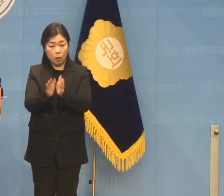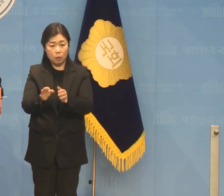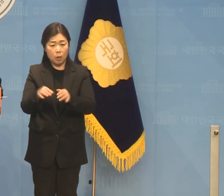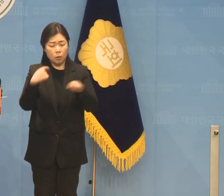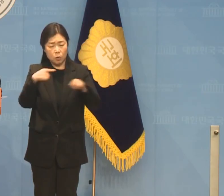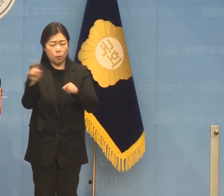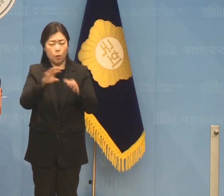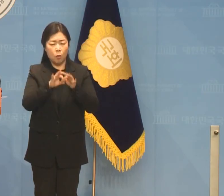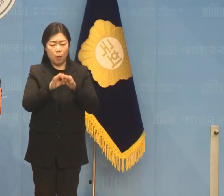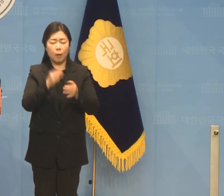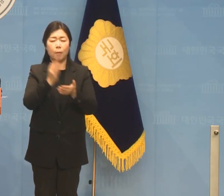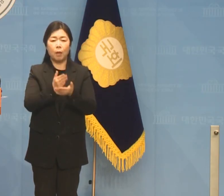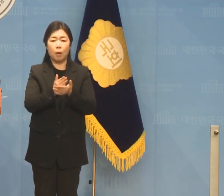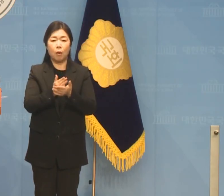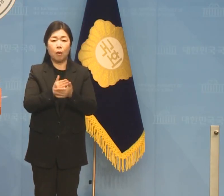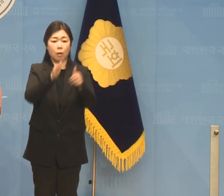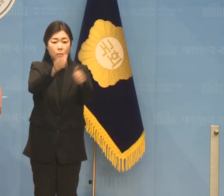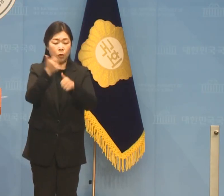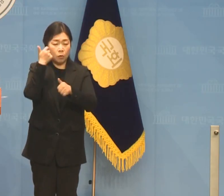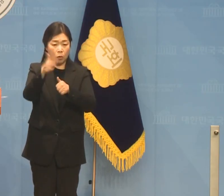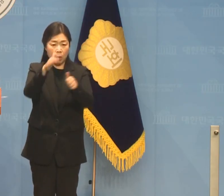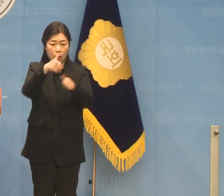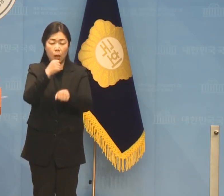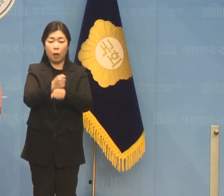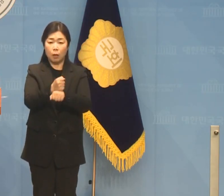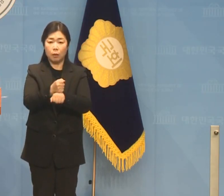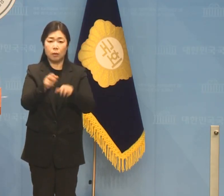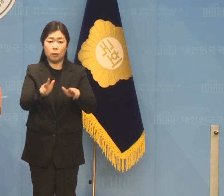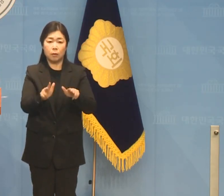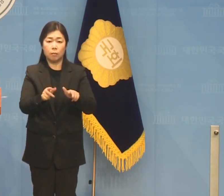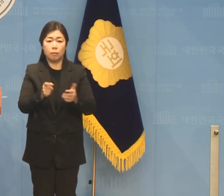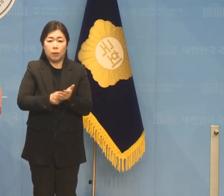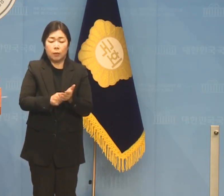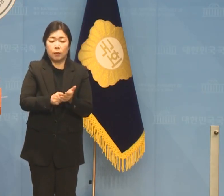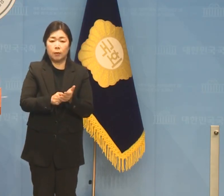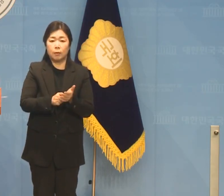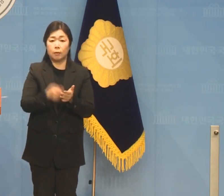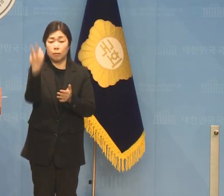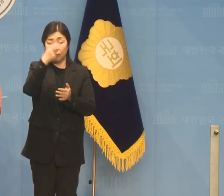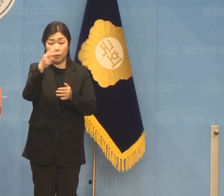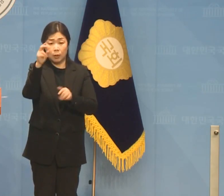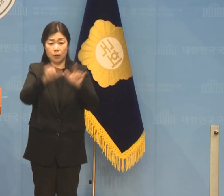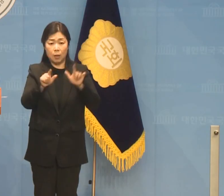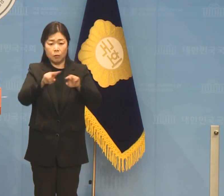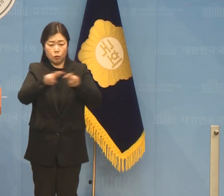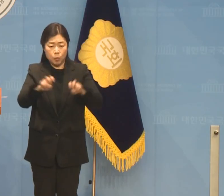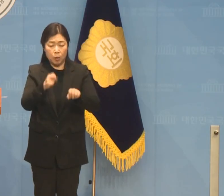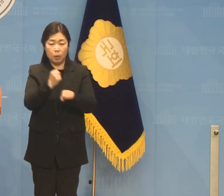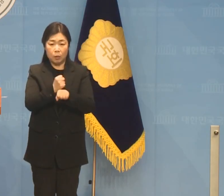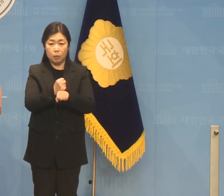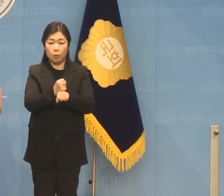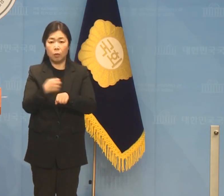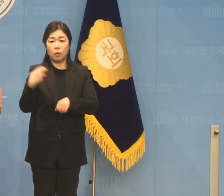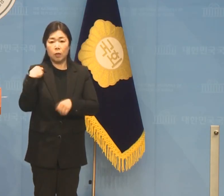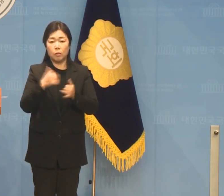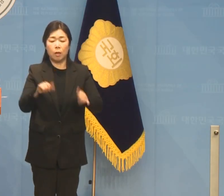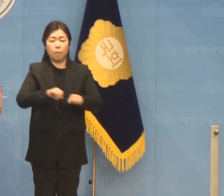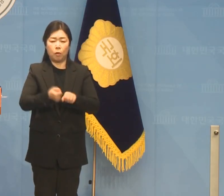떠나 청문회를 즉각 개최하고 철저한 진상 규명을 통해 책임자 처벌에 협조해